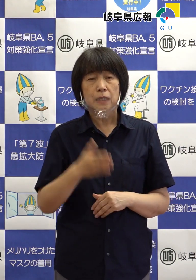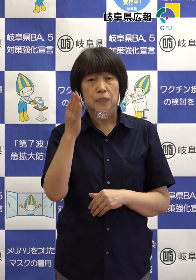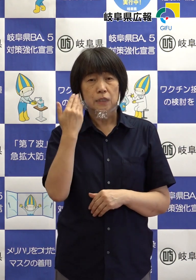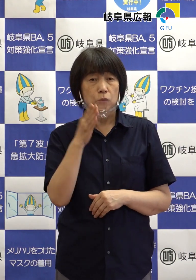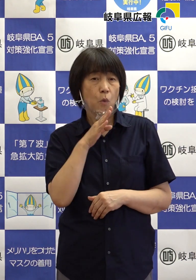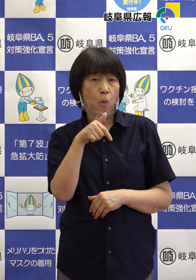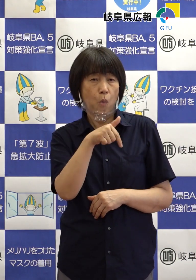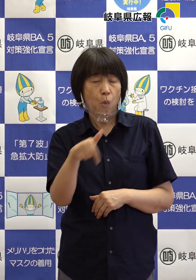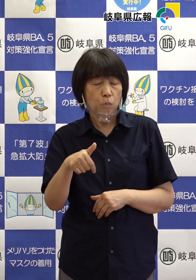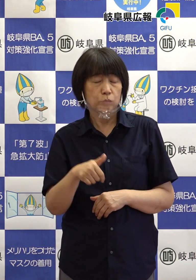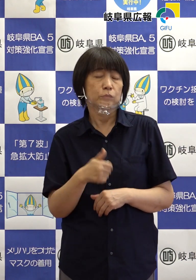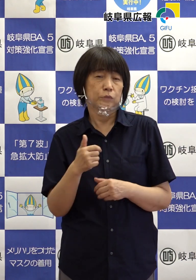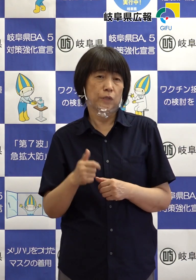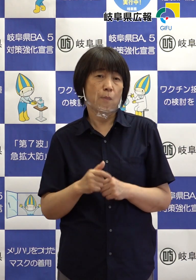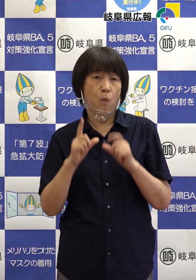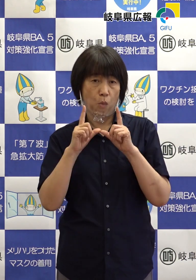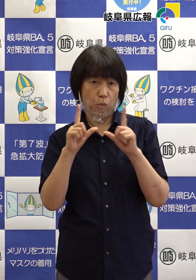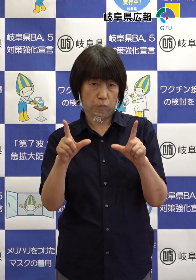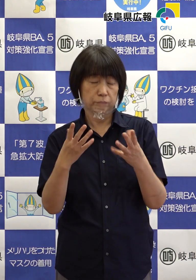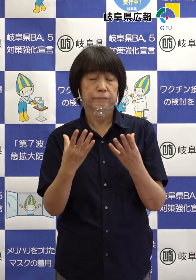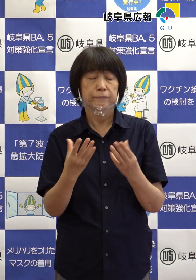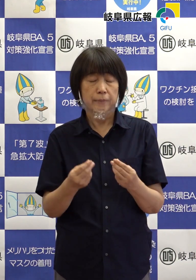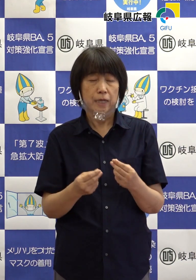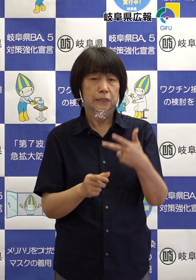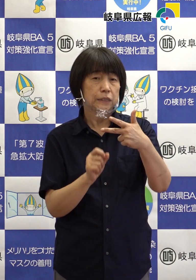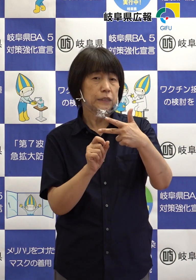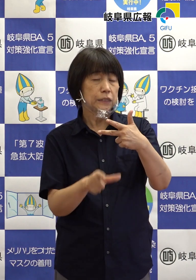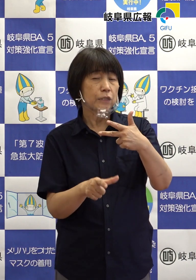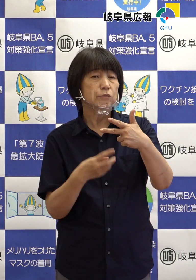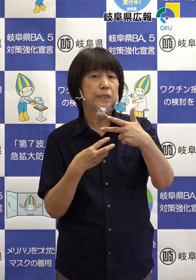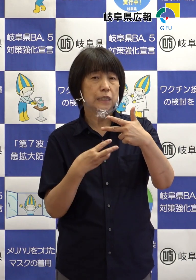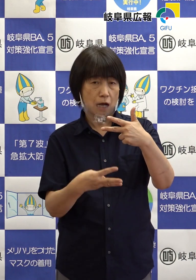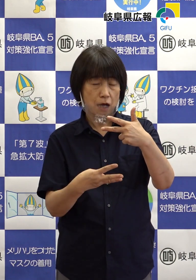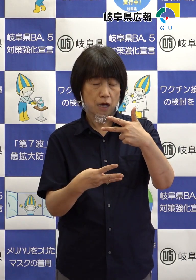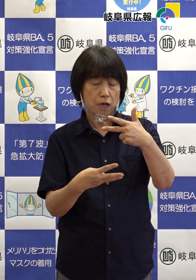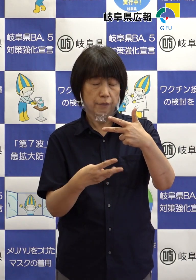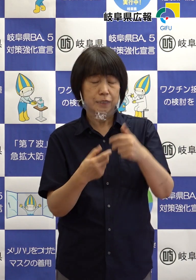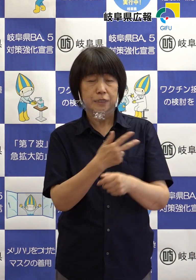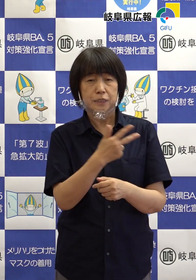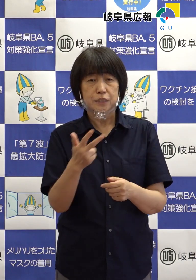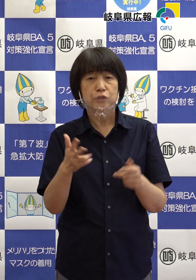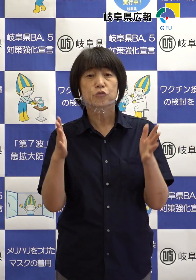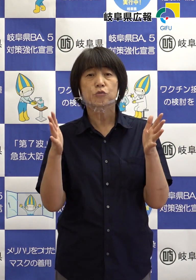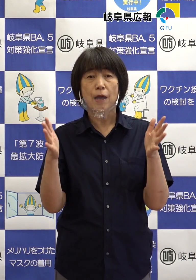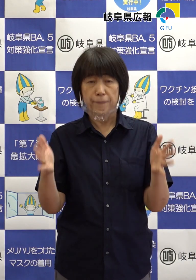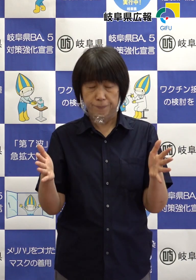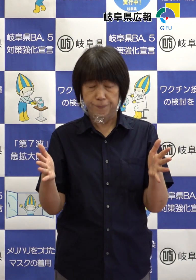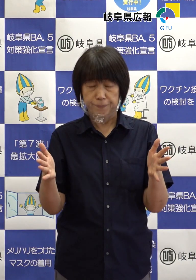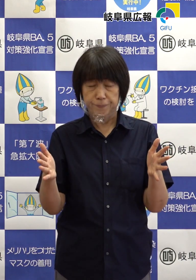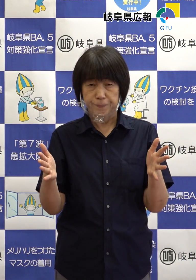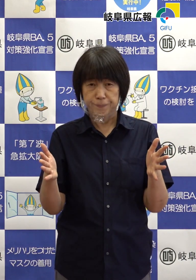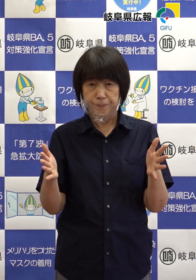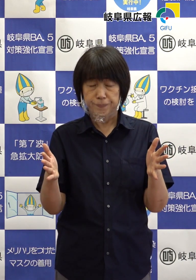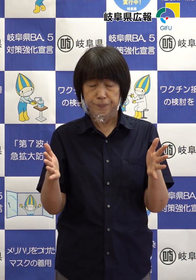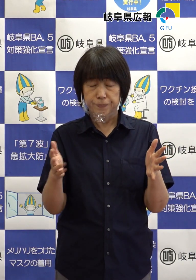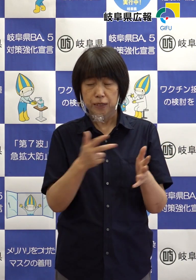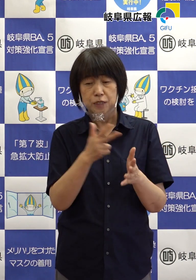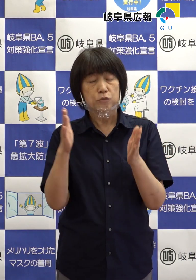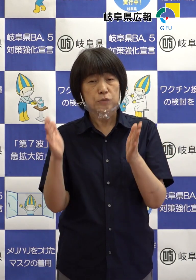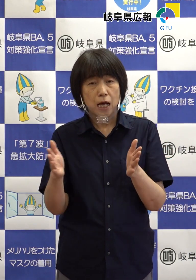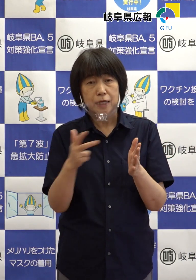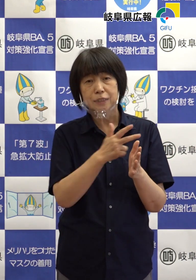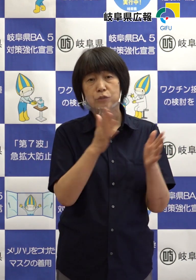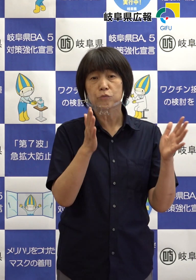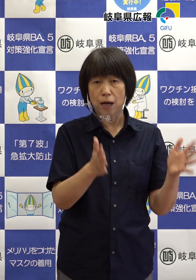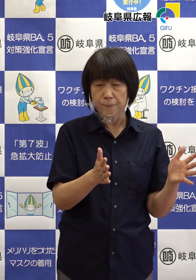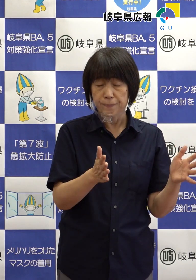たけども7月の3日のまあ1週間単位でですねあの増減をまあずっとが増えてきてるわけでありますけれど